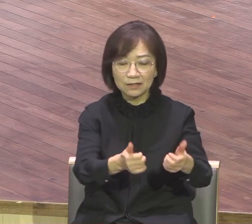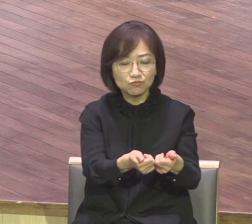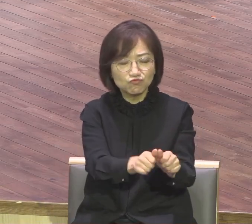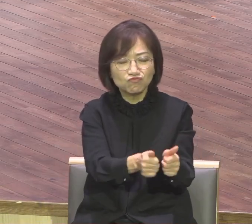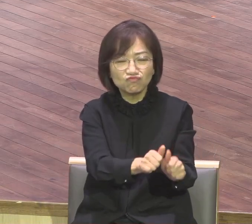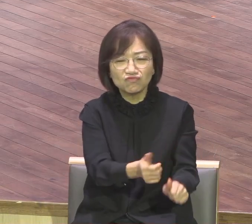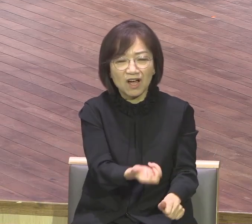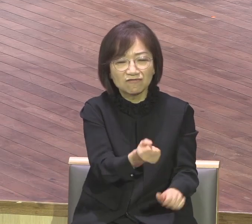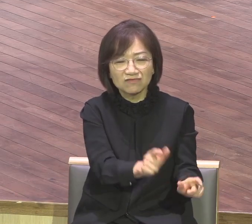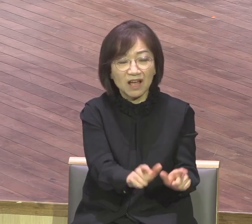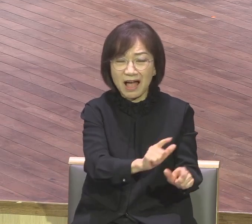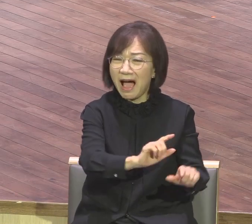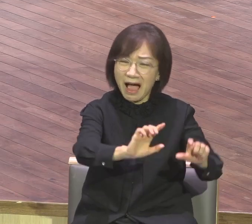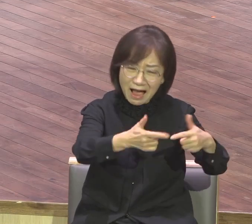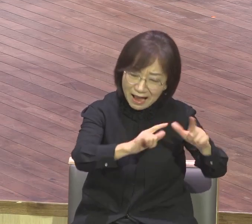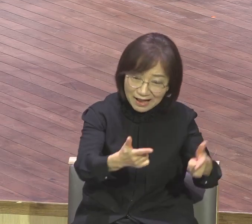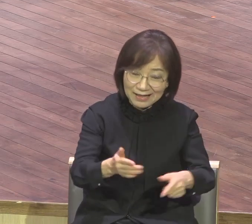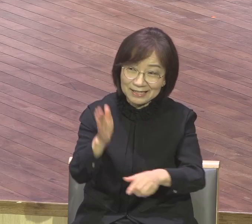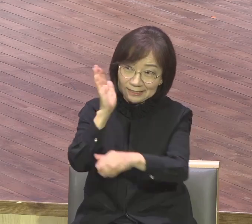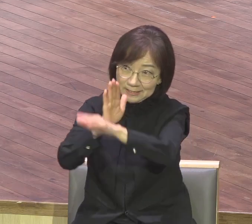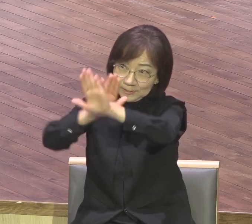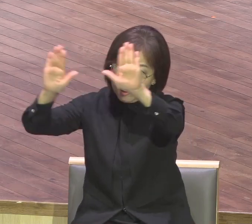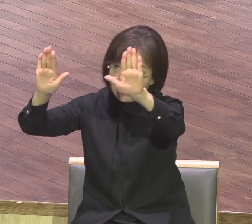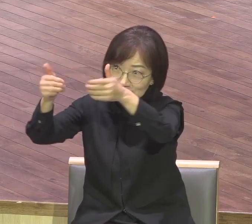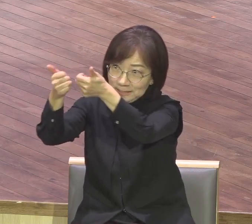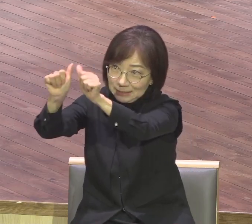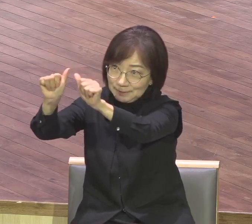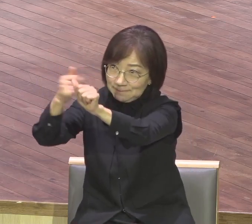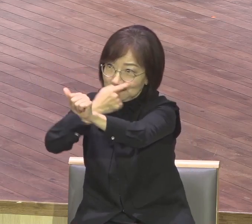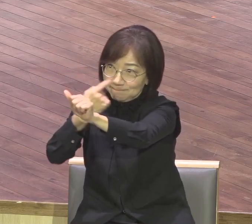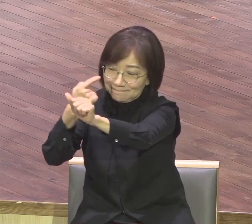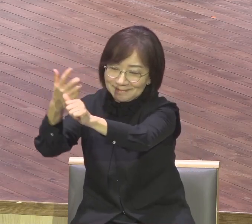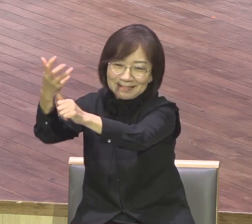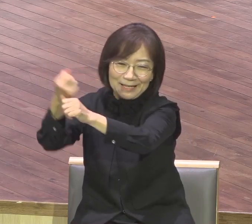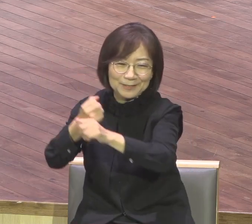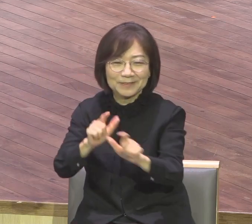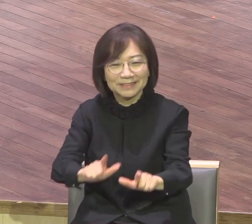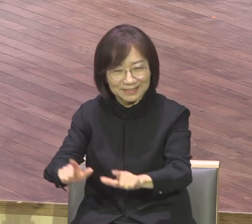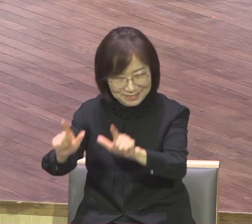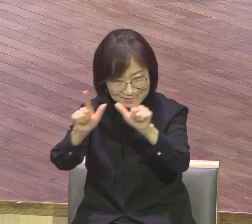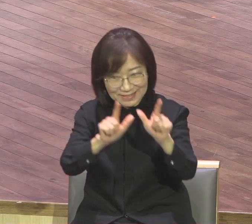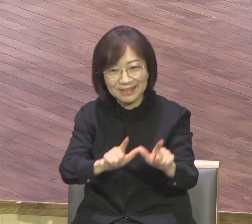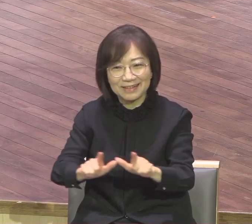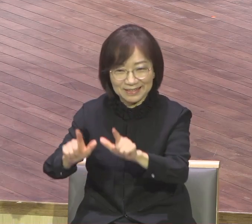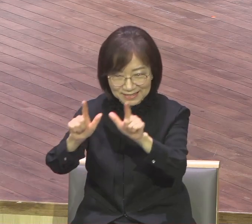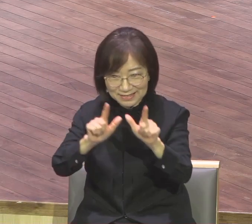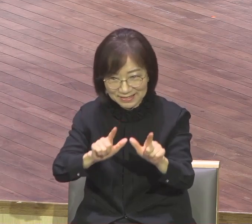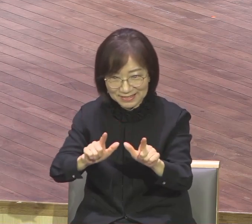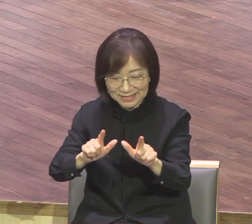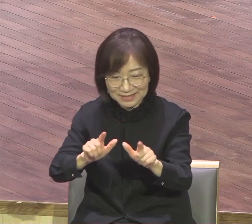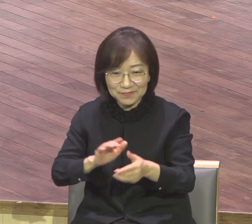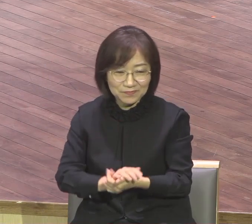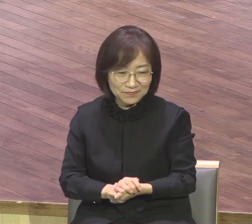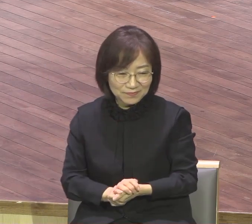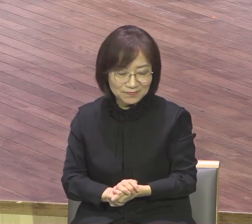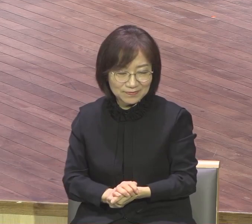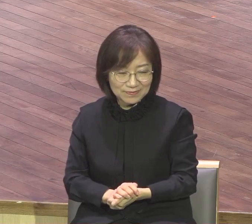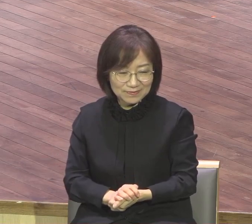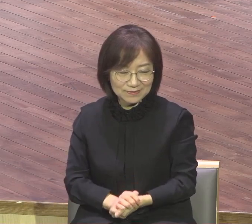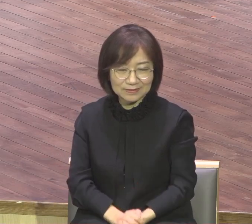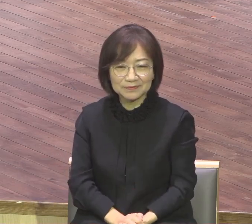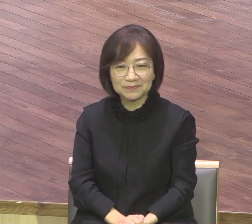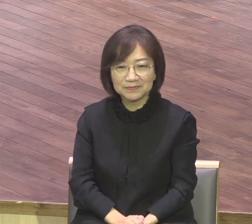천국 시민권자다. No tiene la ciudadanía en este cielo, sino en esta tierra, sino en el cielo. 이런 언약적